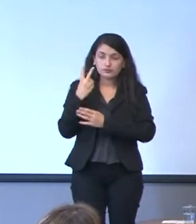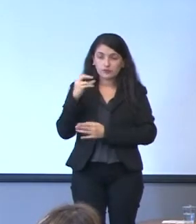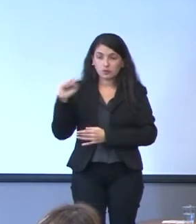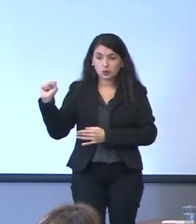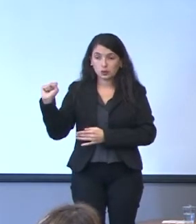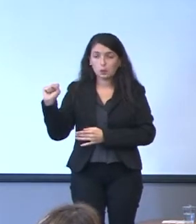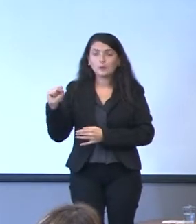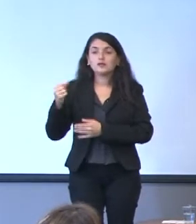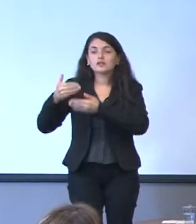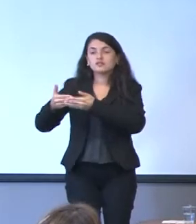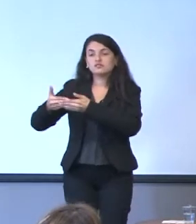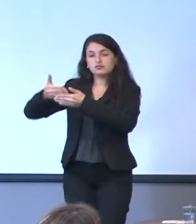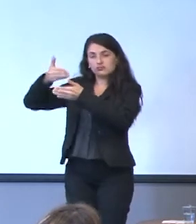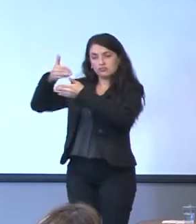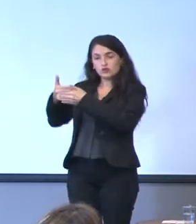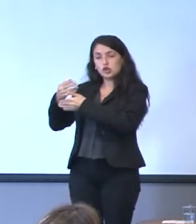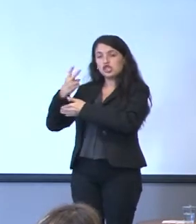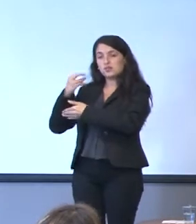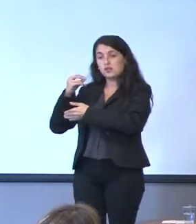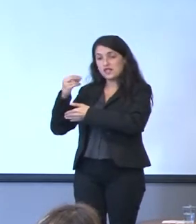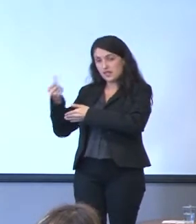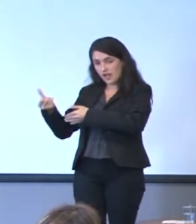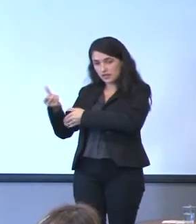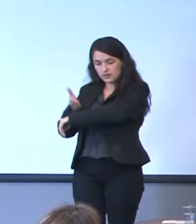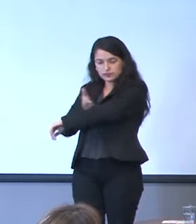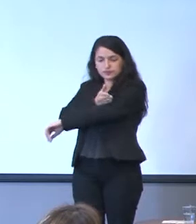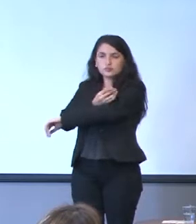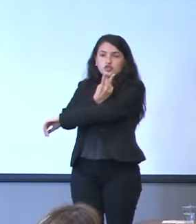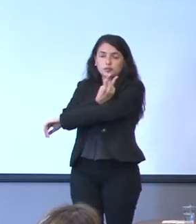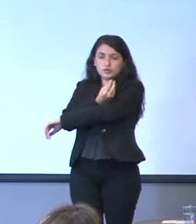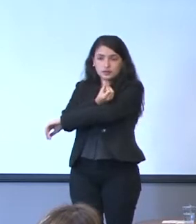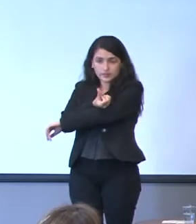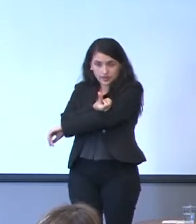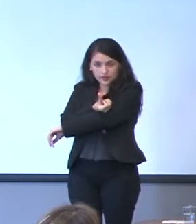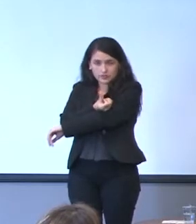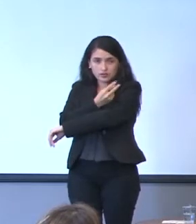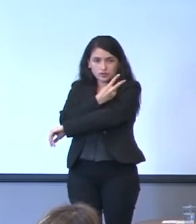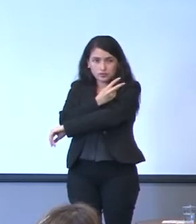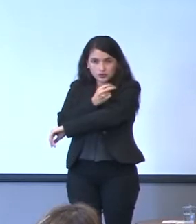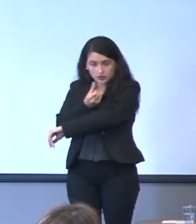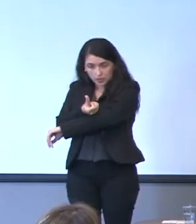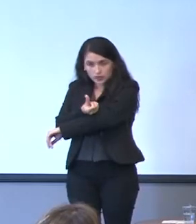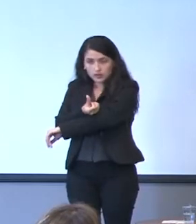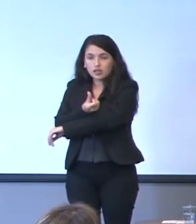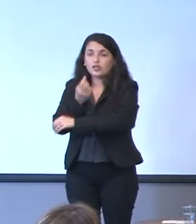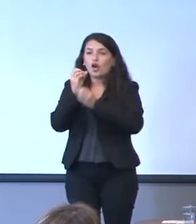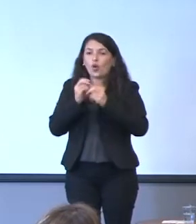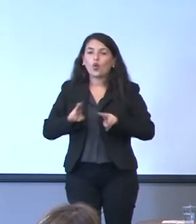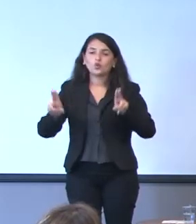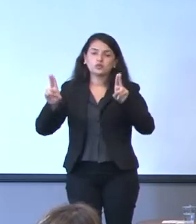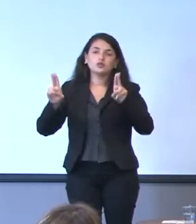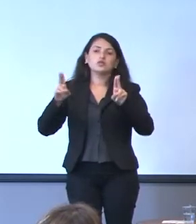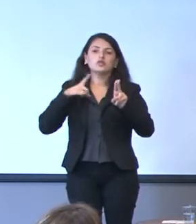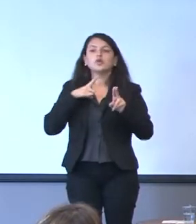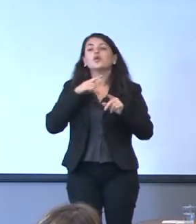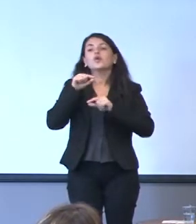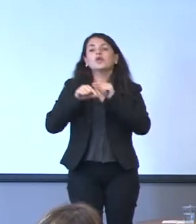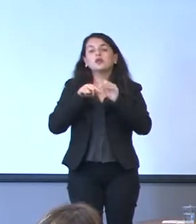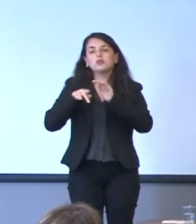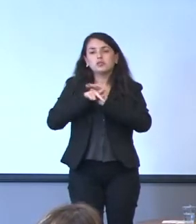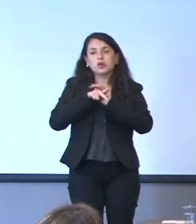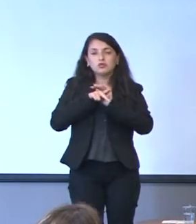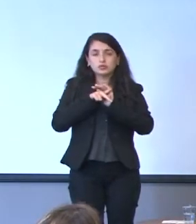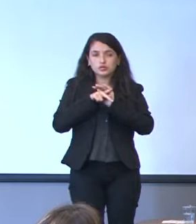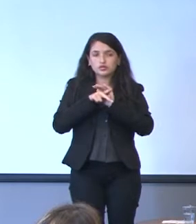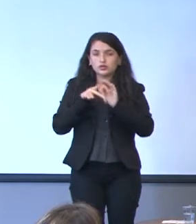em 2006, ela estabeleceu a Convenção dos Direitos das Pessoas com Deficiência. A ONU foi